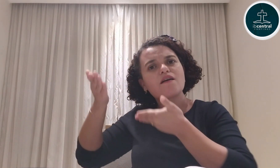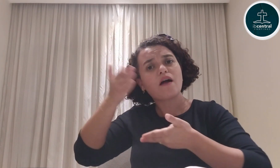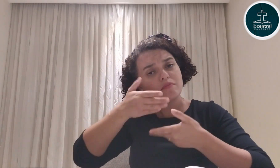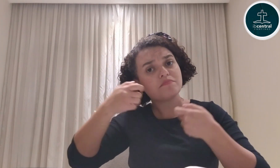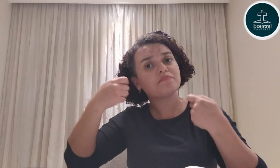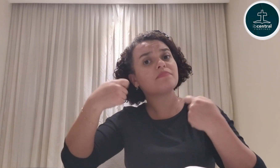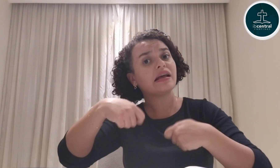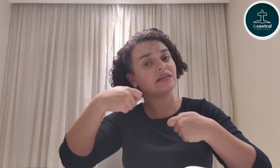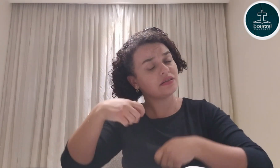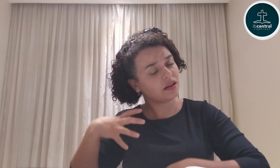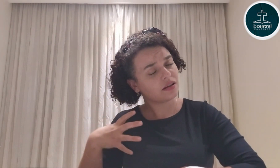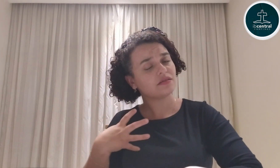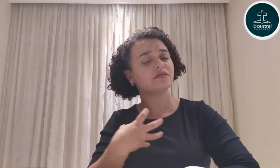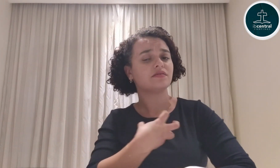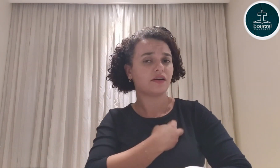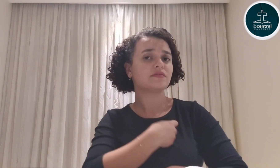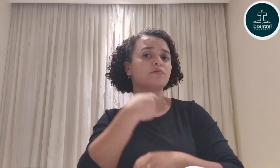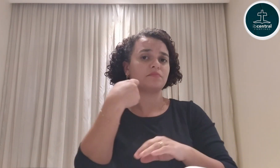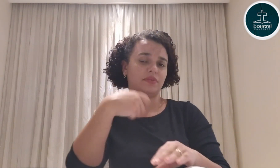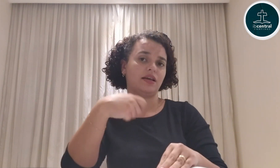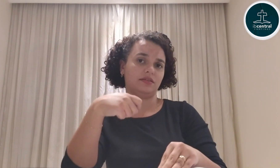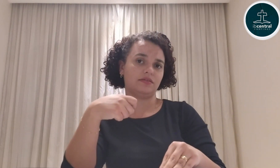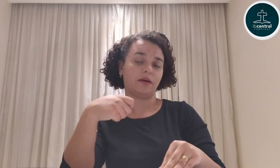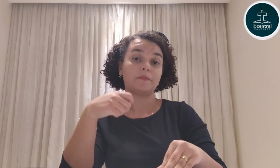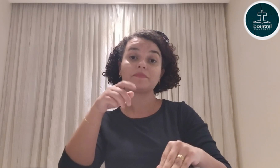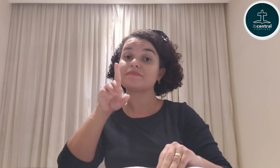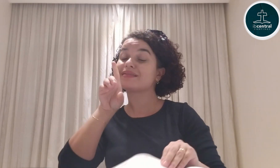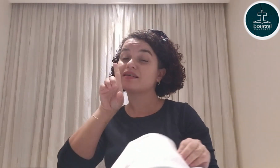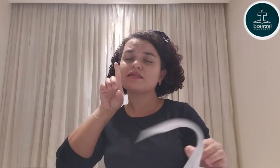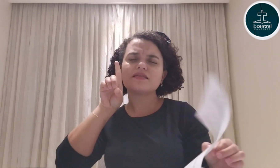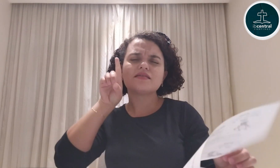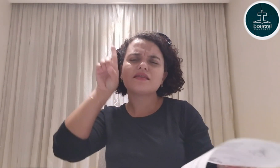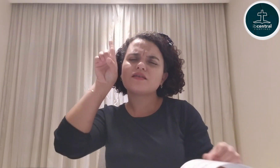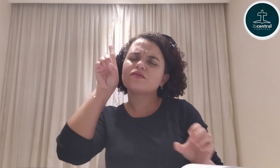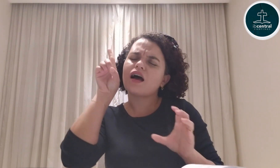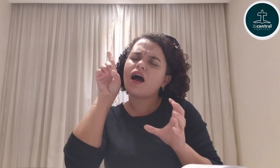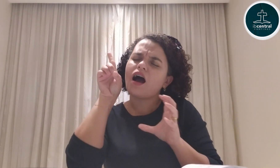Eles precisavam da salvação e de se relacionar com Deus.